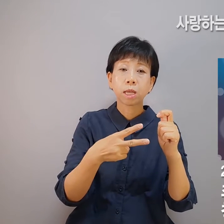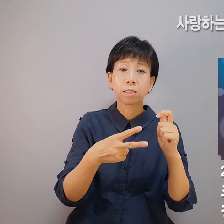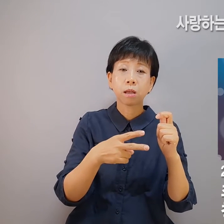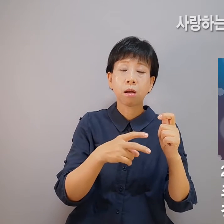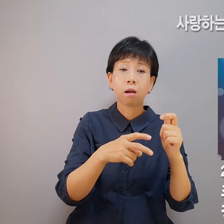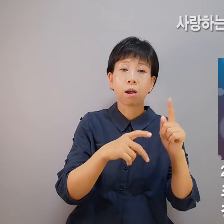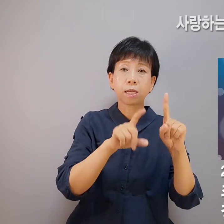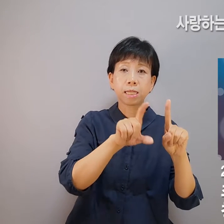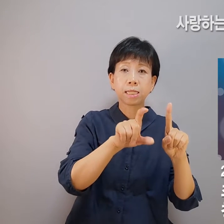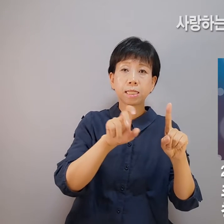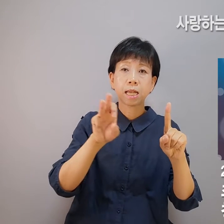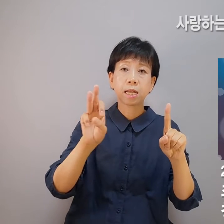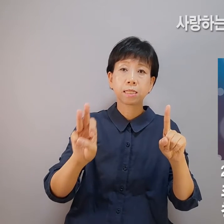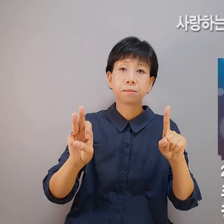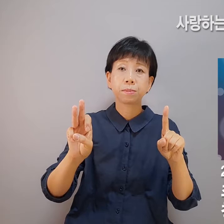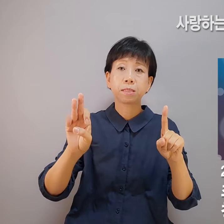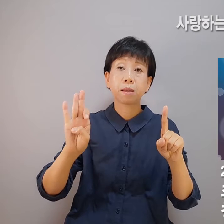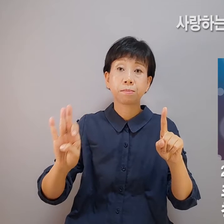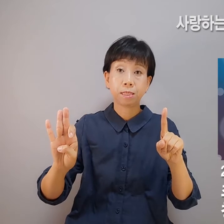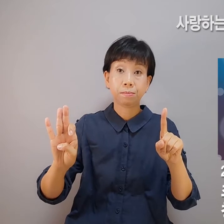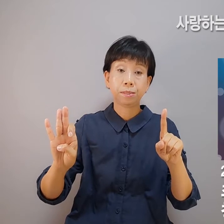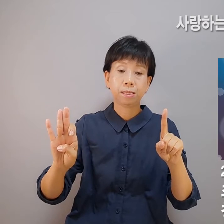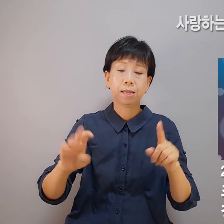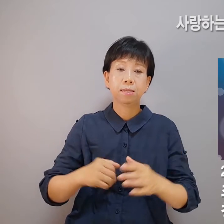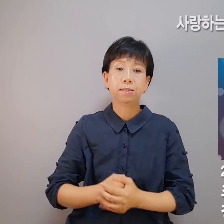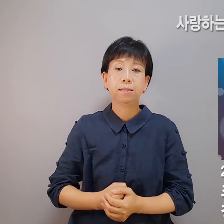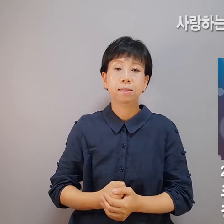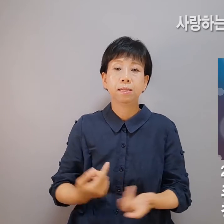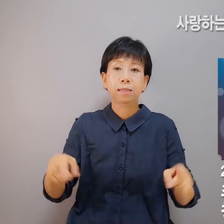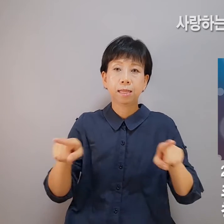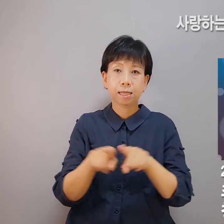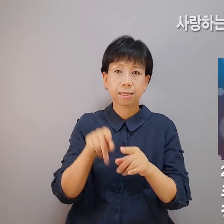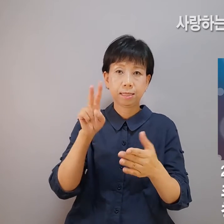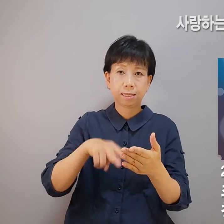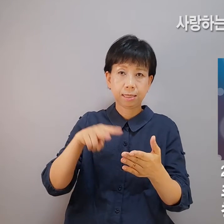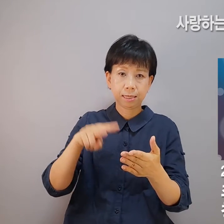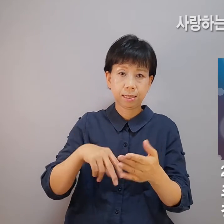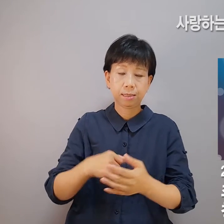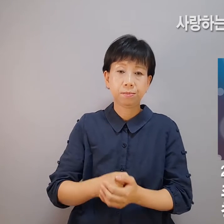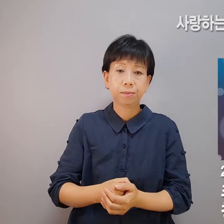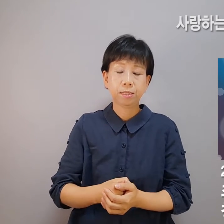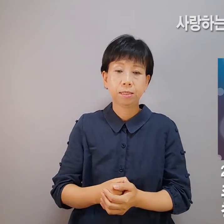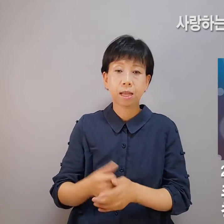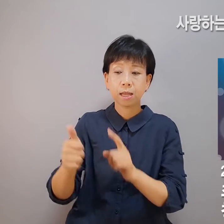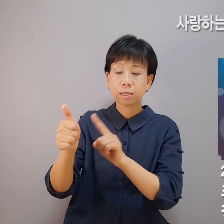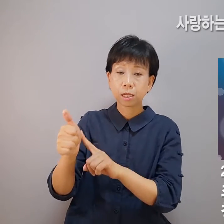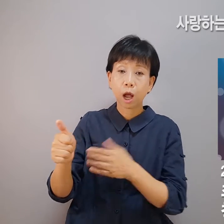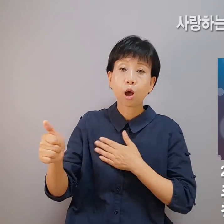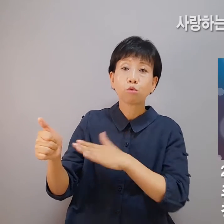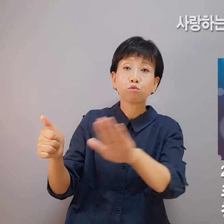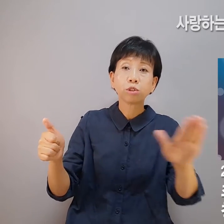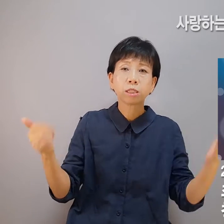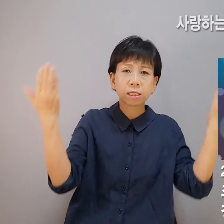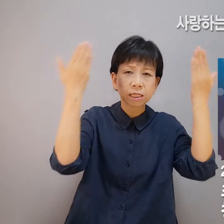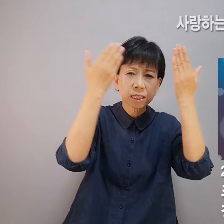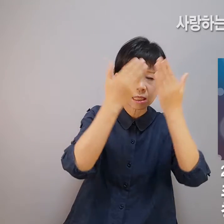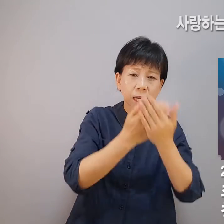더 명확하게 우리에게 주시는 말씀이에요. 같이 읽어보겠습니다. 그가 우리를 흑암의